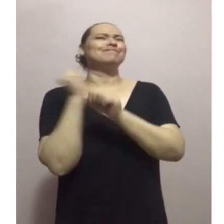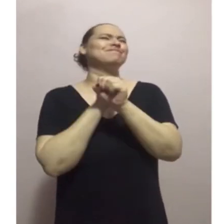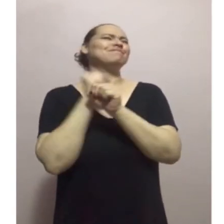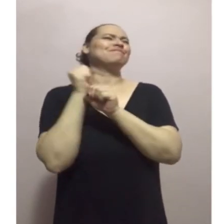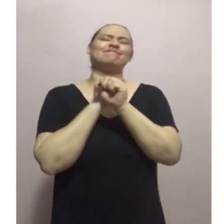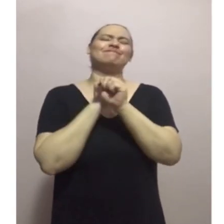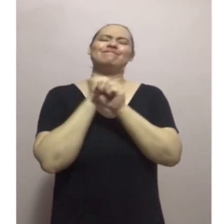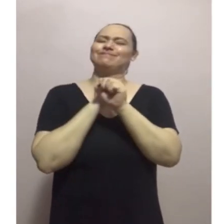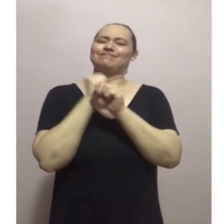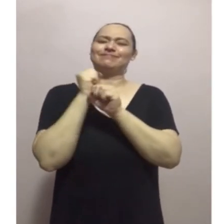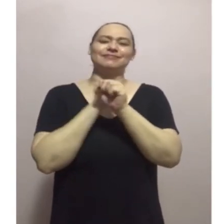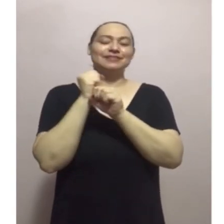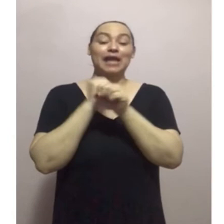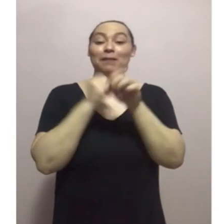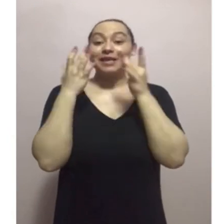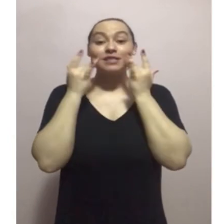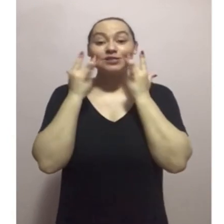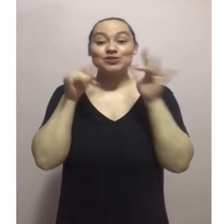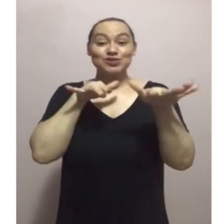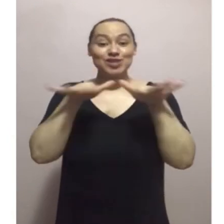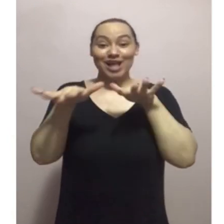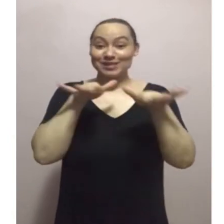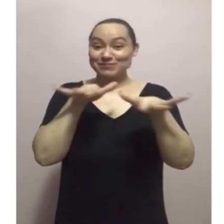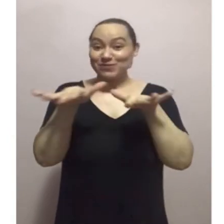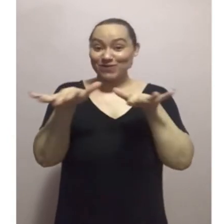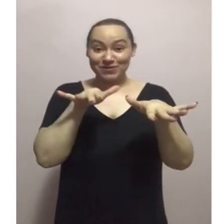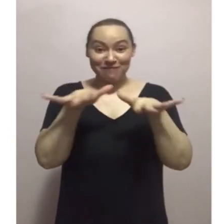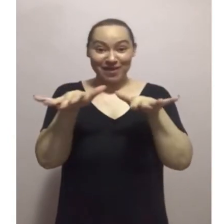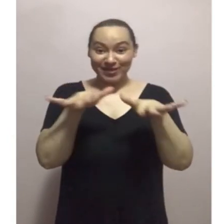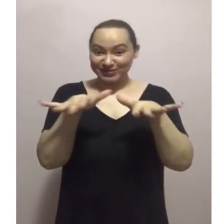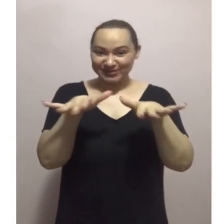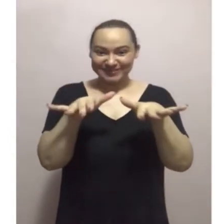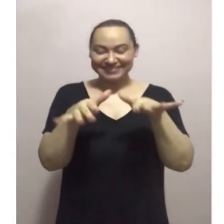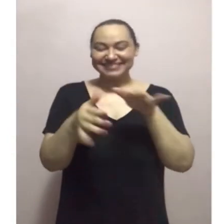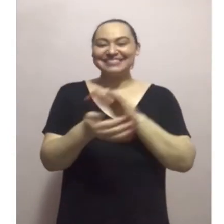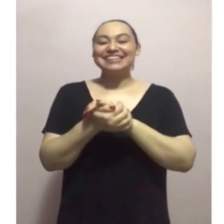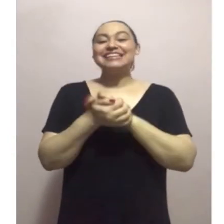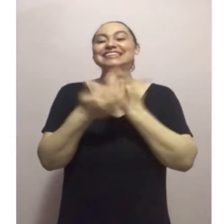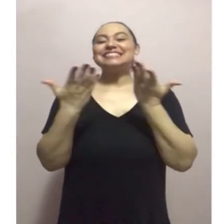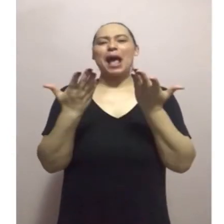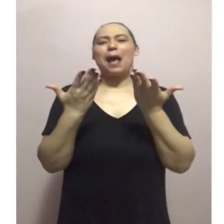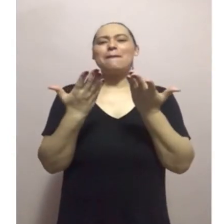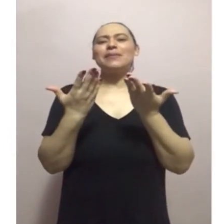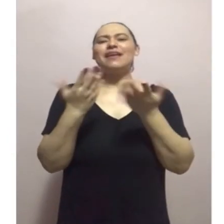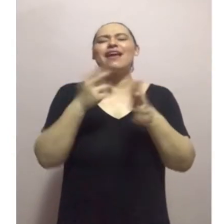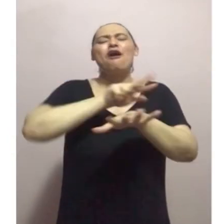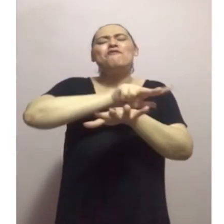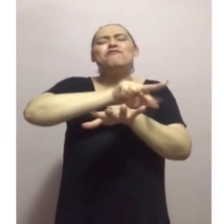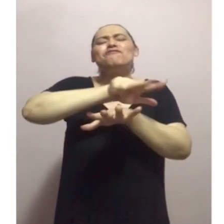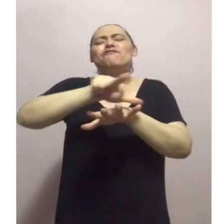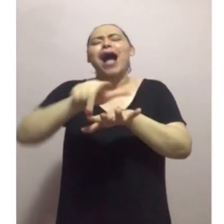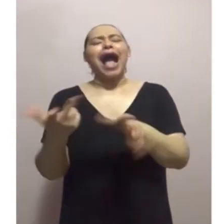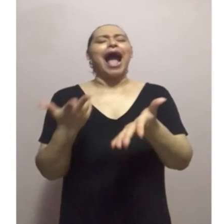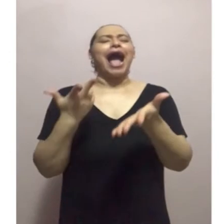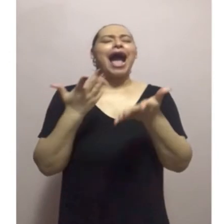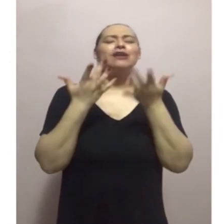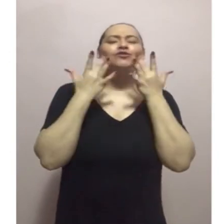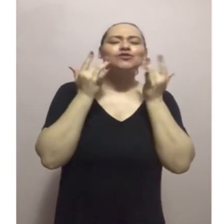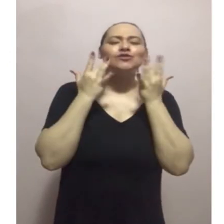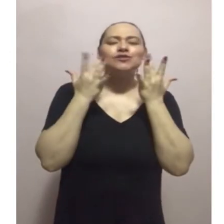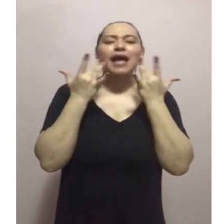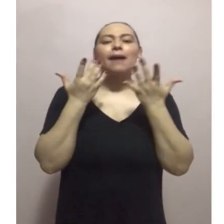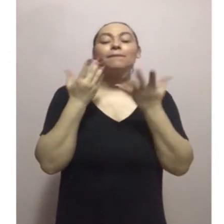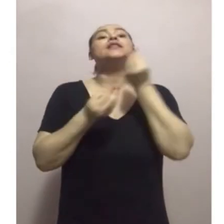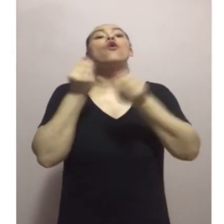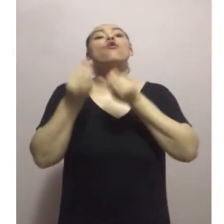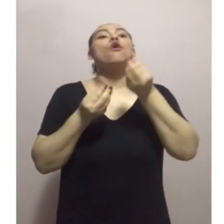vivi tantos anos nesse teatro em movimento, Se vai levando viver também os ainda. espetáculos. Eu quero saber como foi